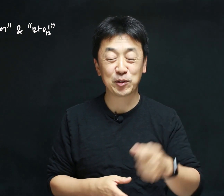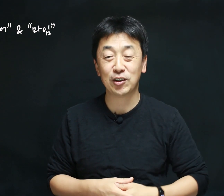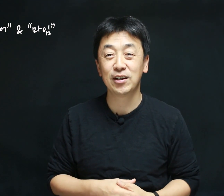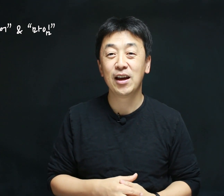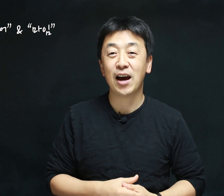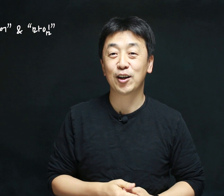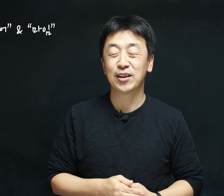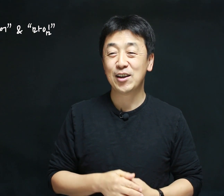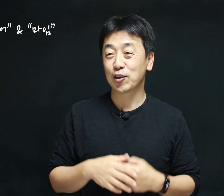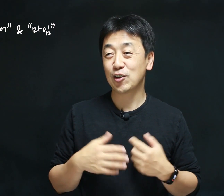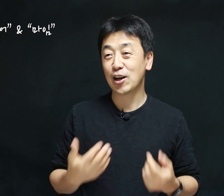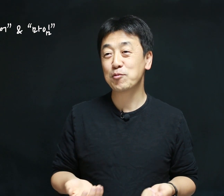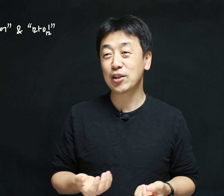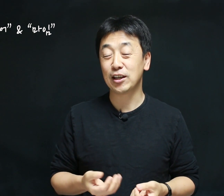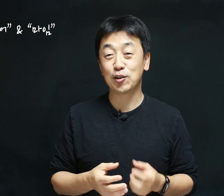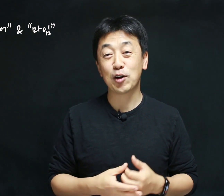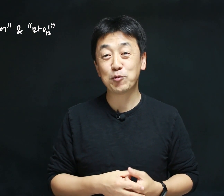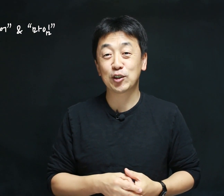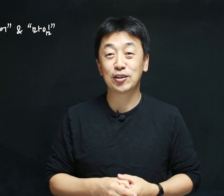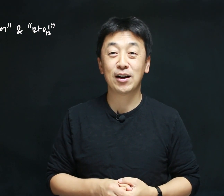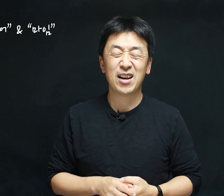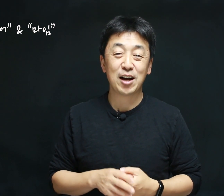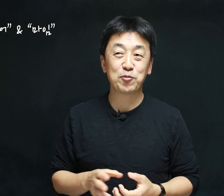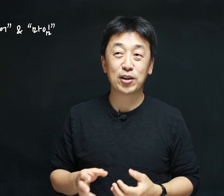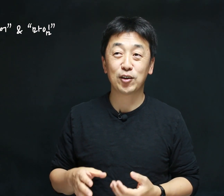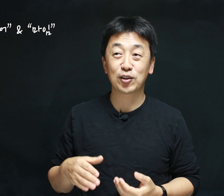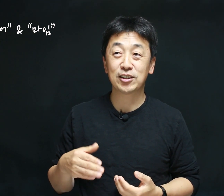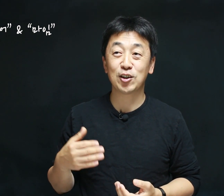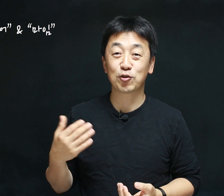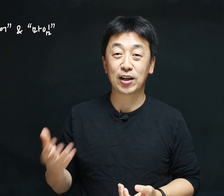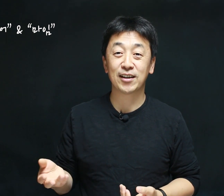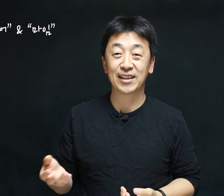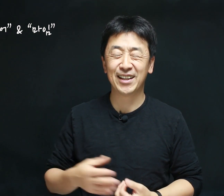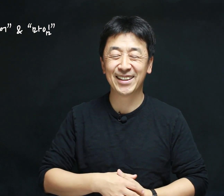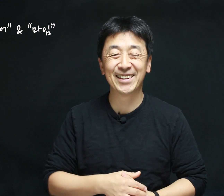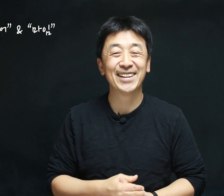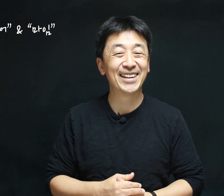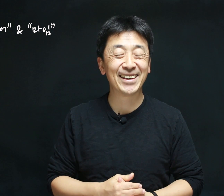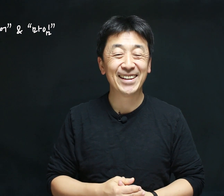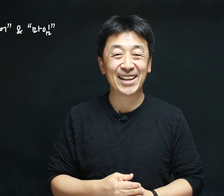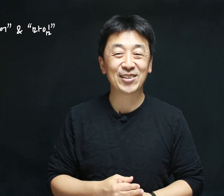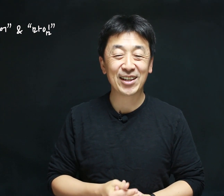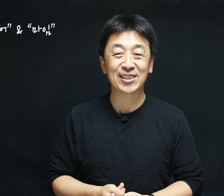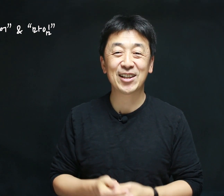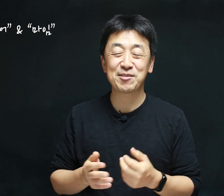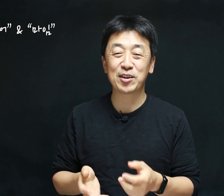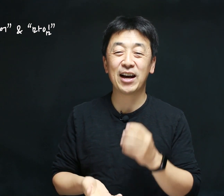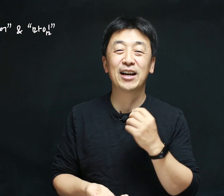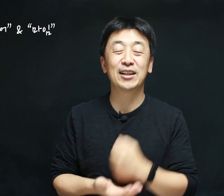기억하시면서 어떤 학문에 이것도 학문이거든요. 학문에 어떤 끝이 없구나 네, 라는 생각들을 하시면서 이렇게